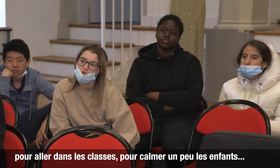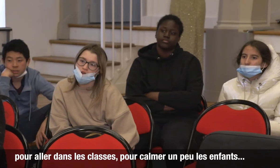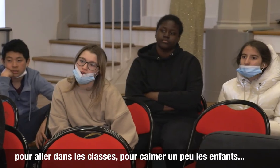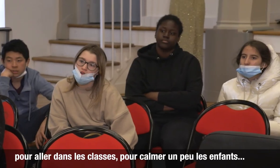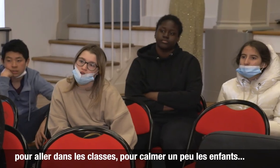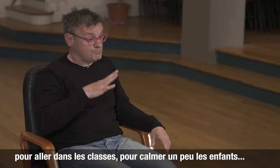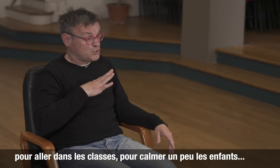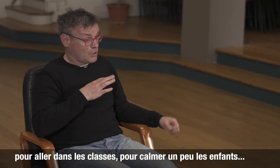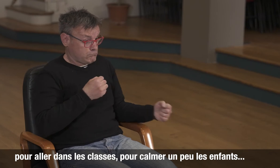peu les enfants.